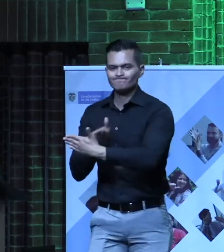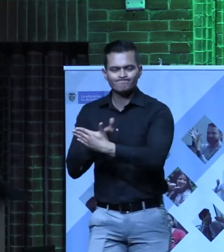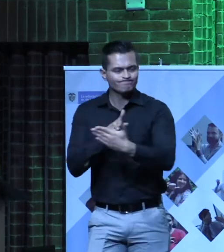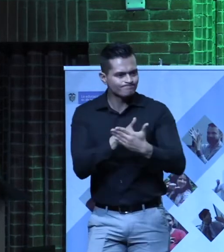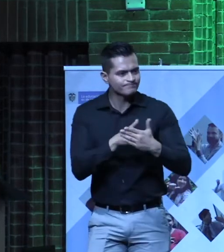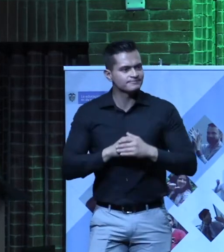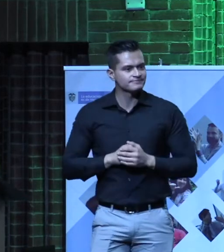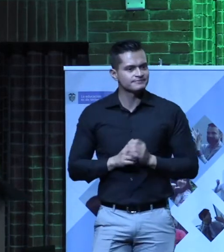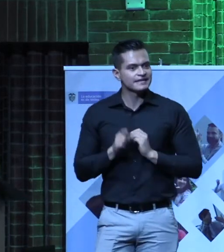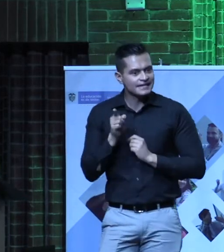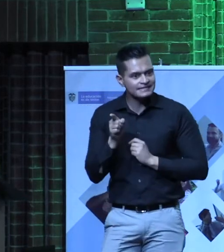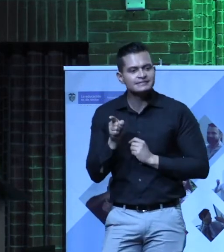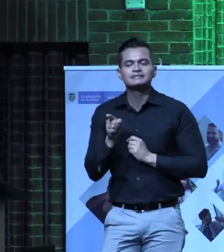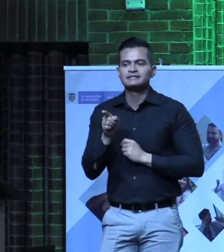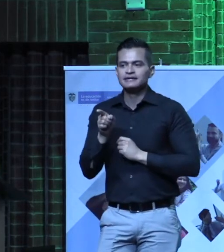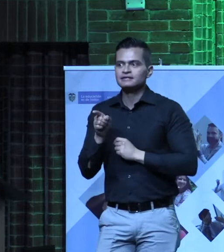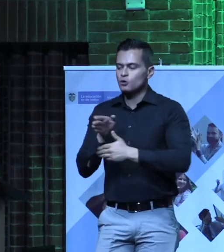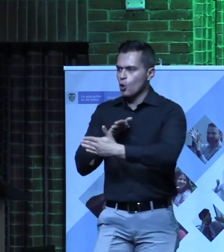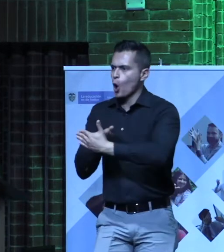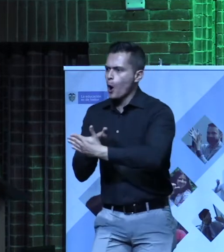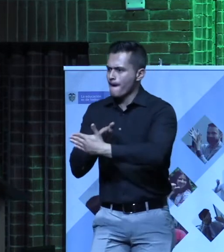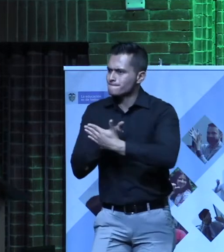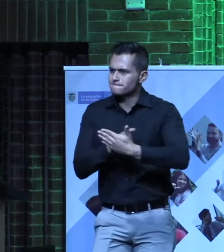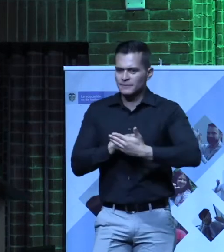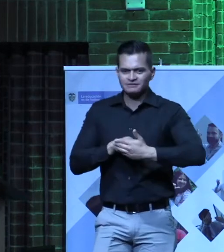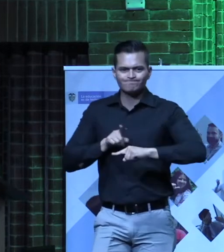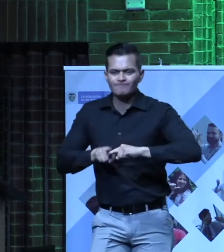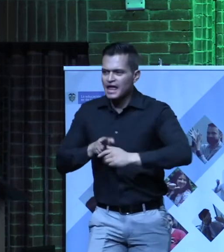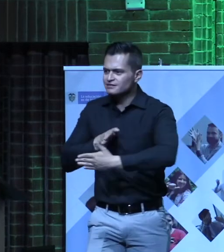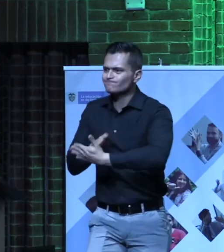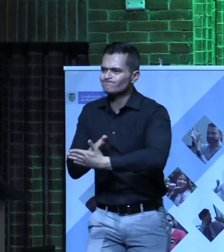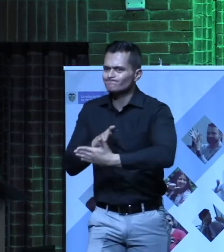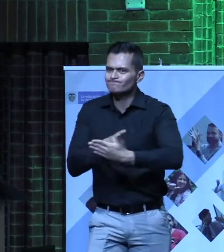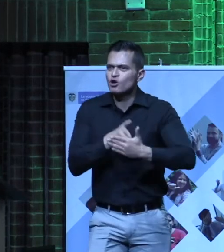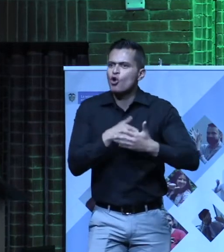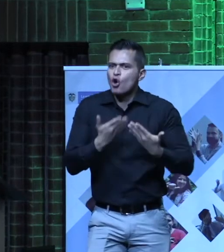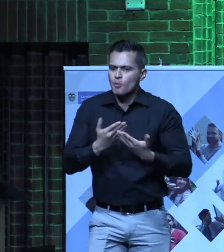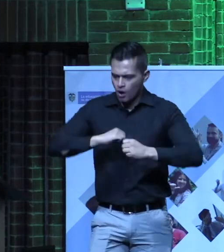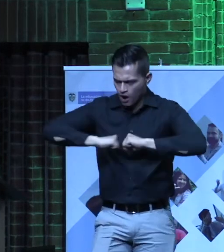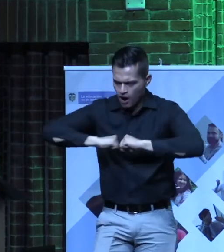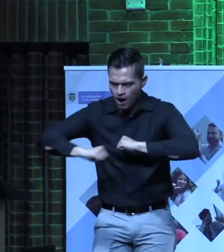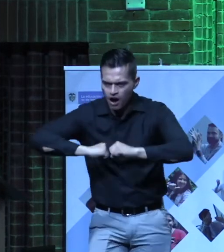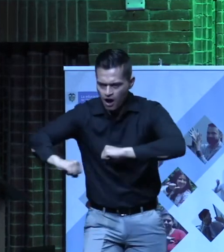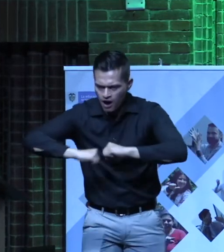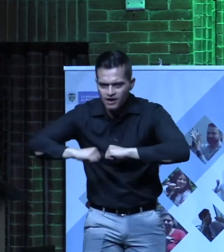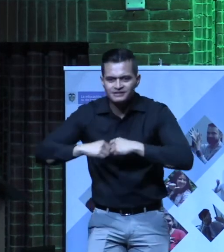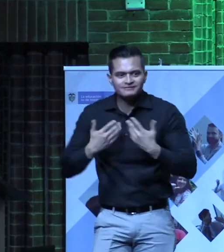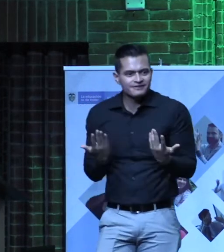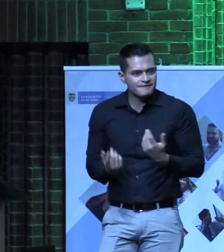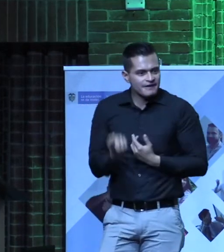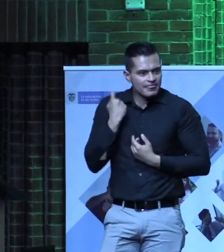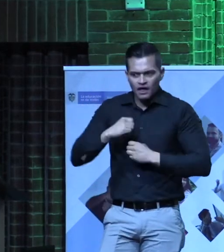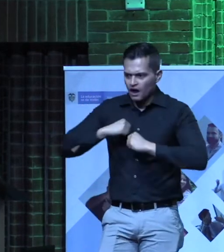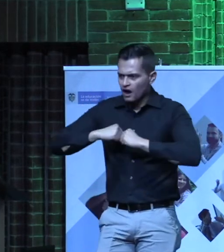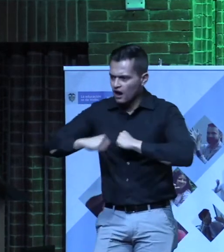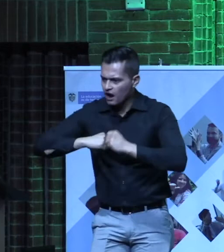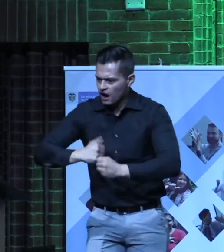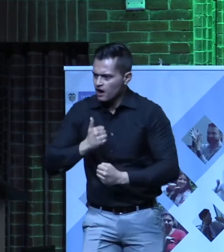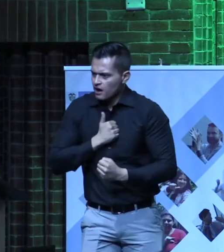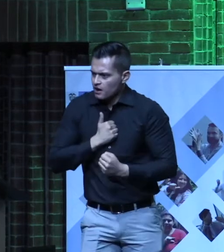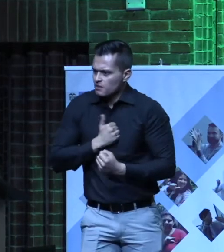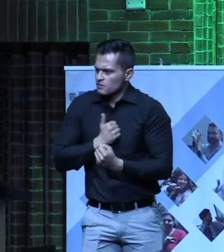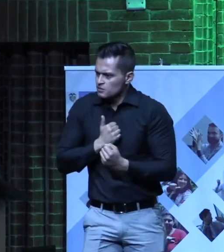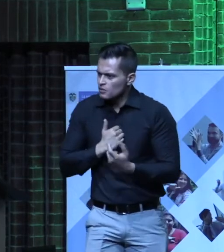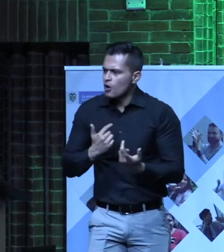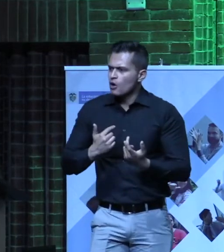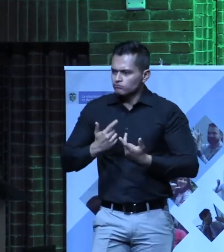concepto, libertad. Cultura, barreras y libertad. ¿Libertad por qué? Porque el desarrollo